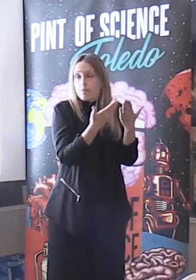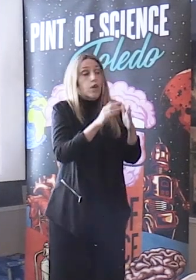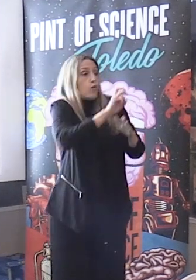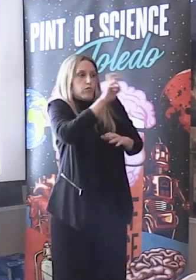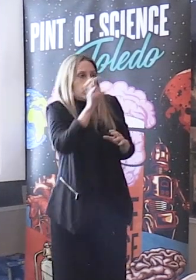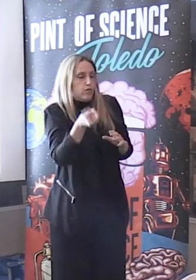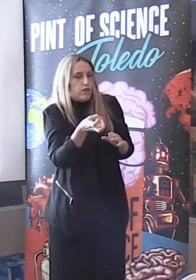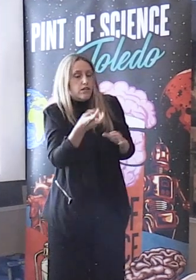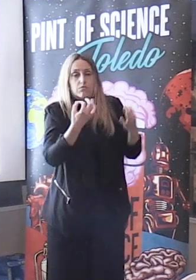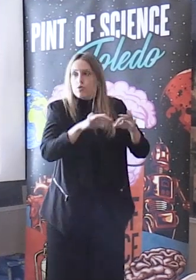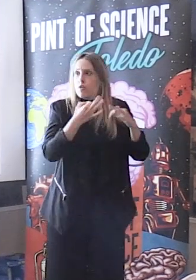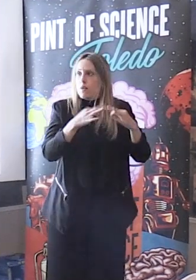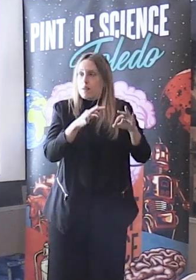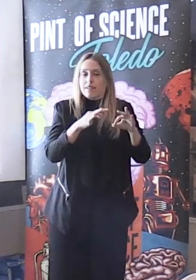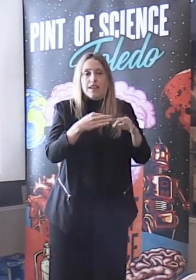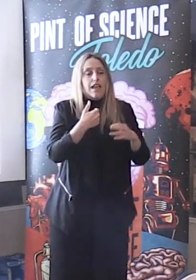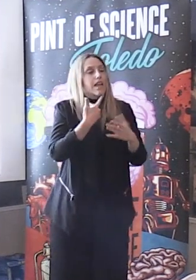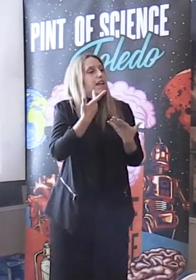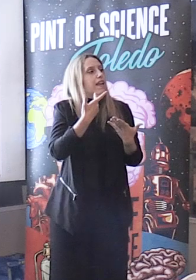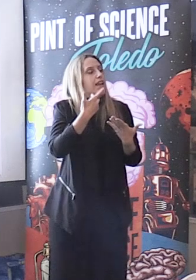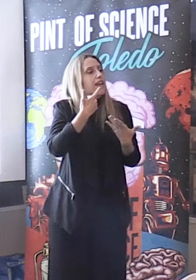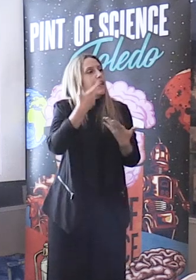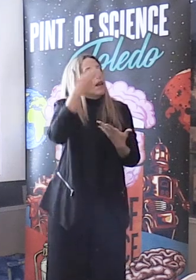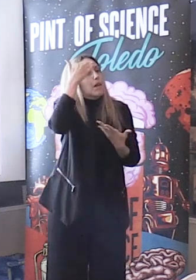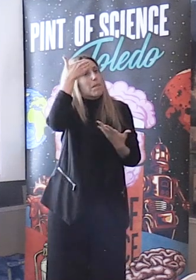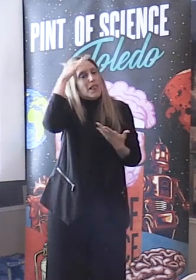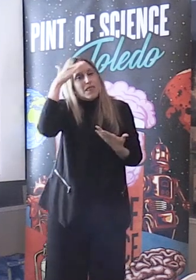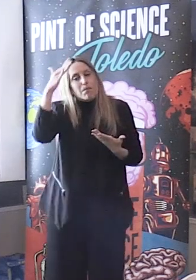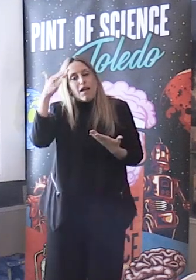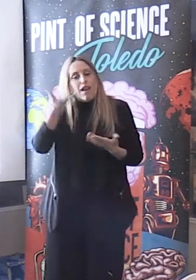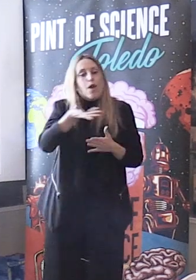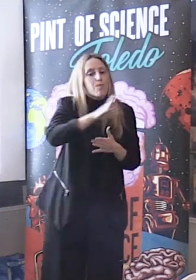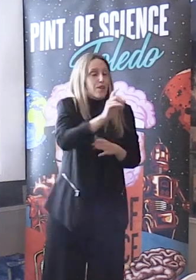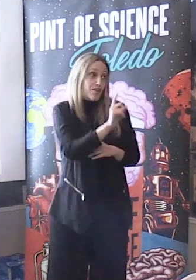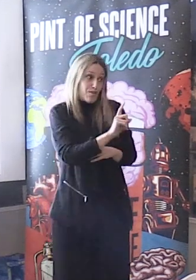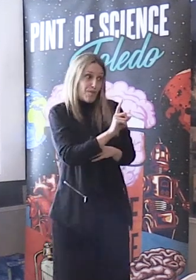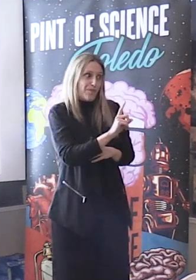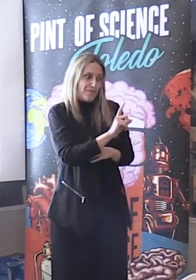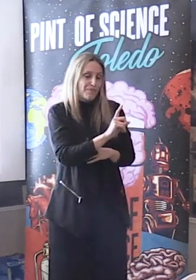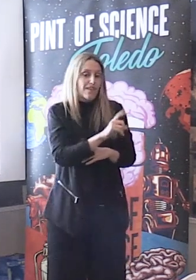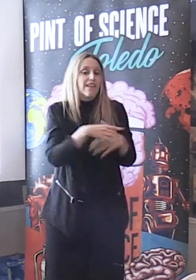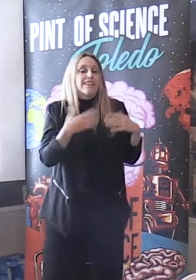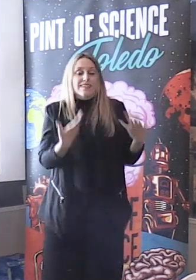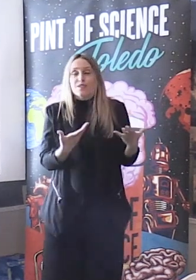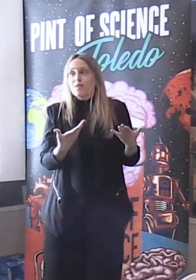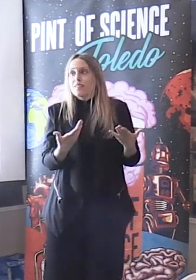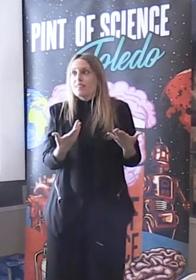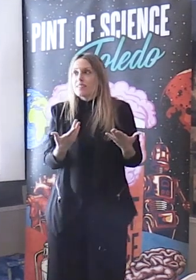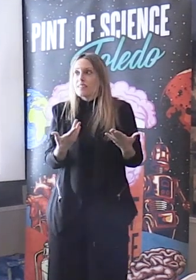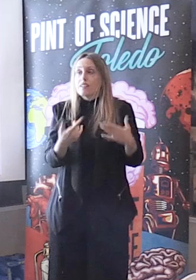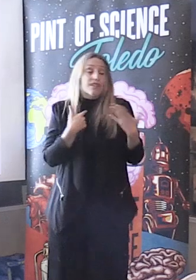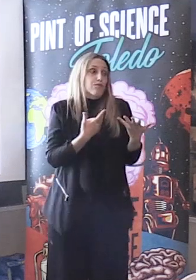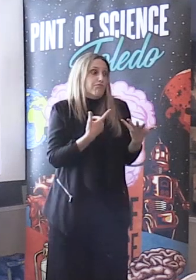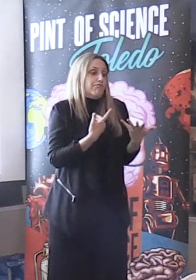otras, normalmente el protagonista es el único que no muere, y los otros. Y esto produce